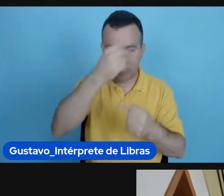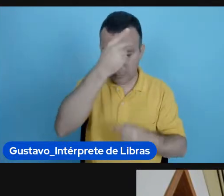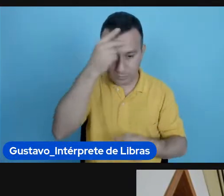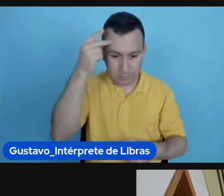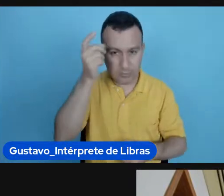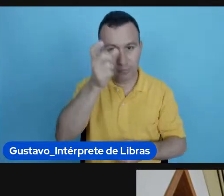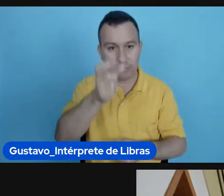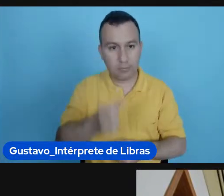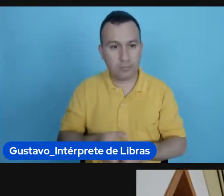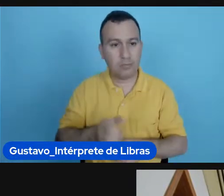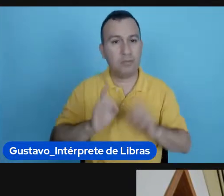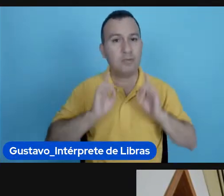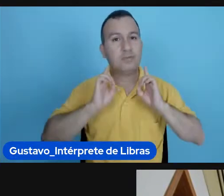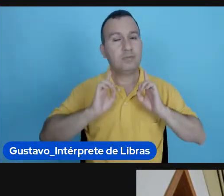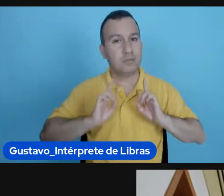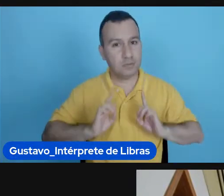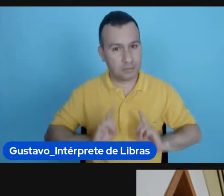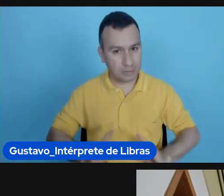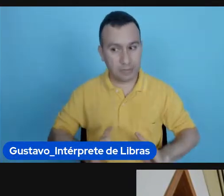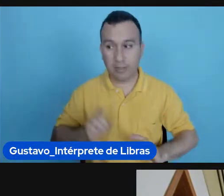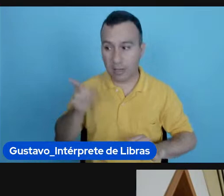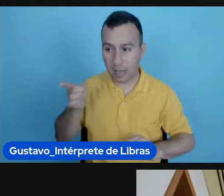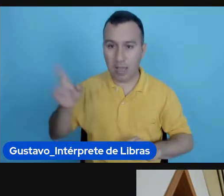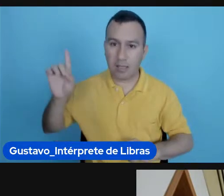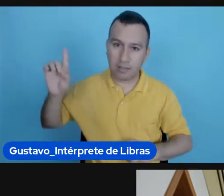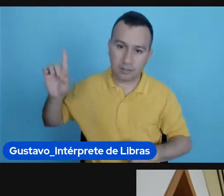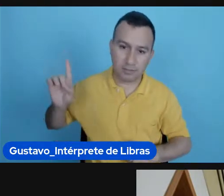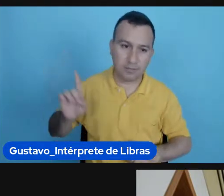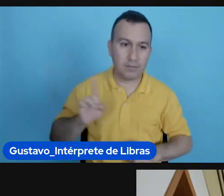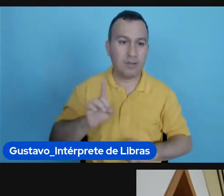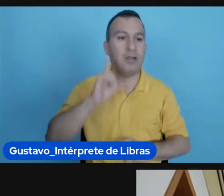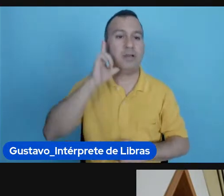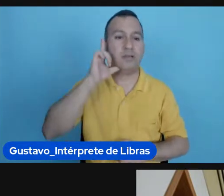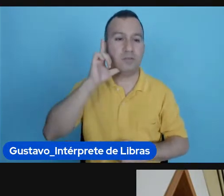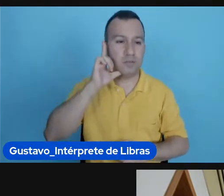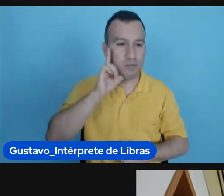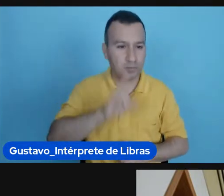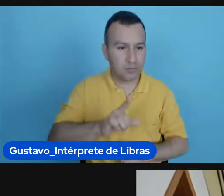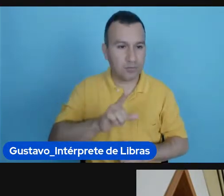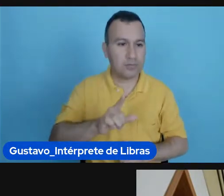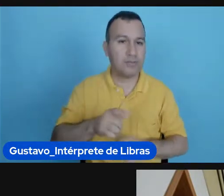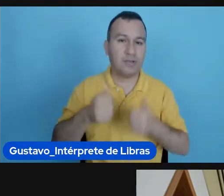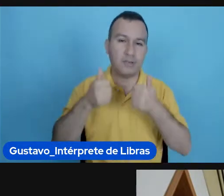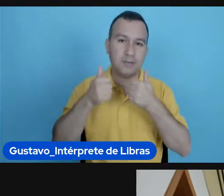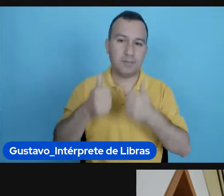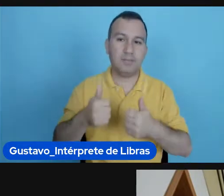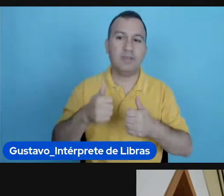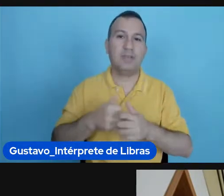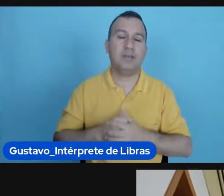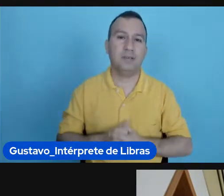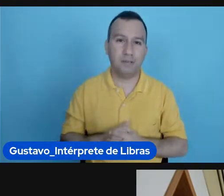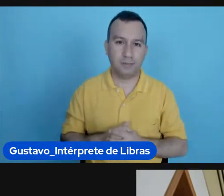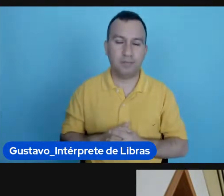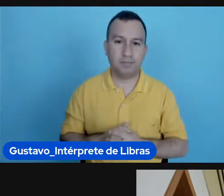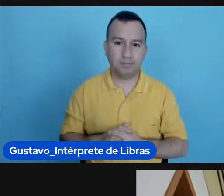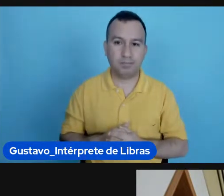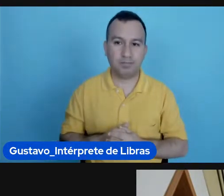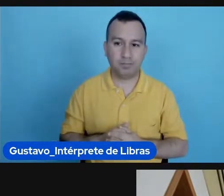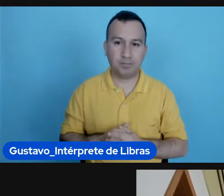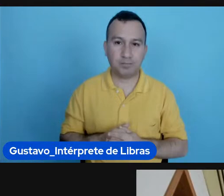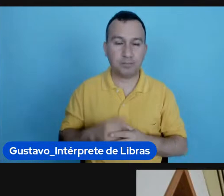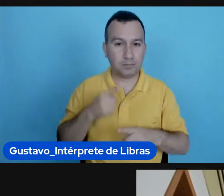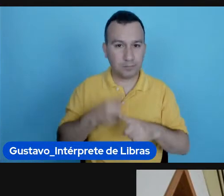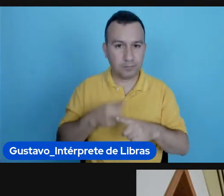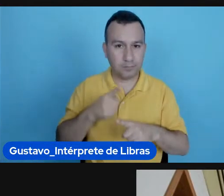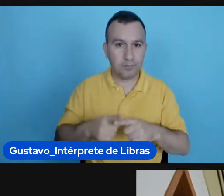desse espaço. Porque é através desse uso, dessa participação nos